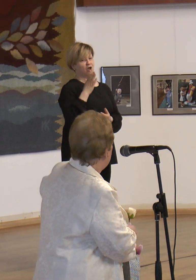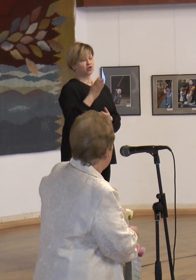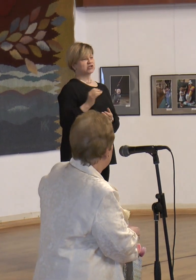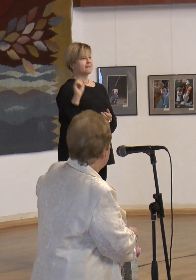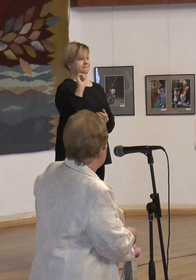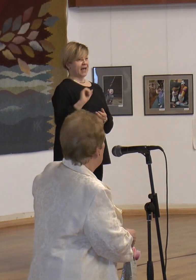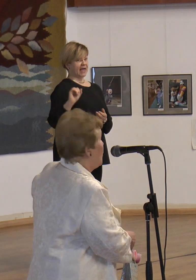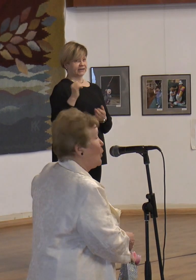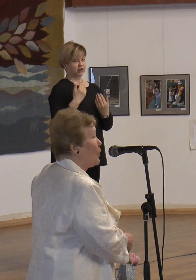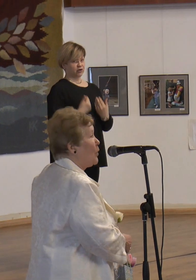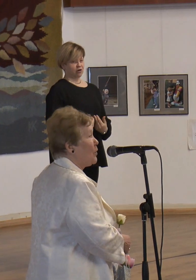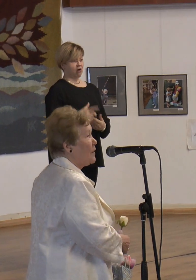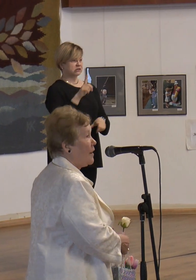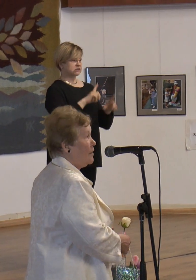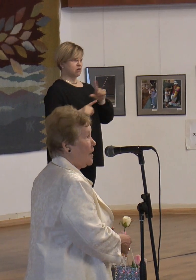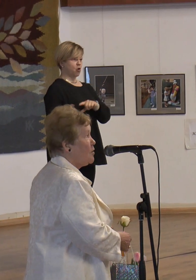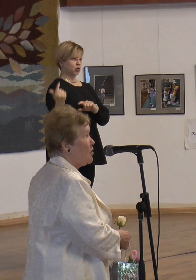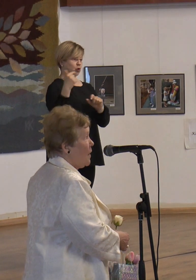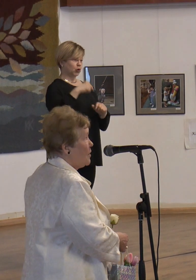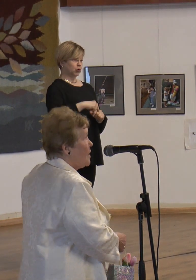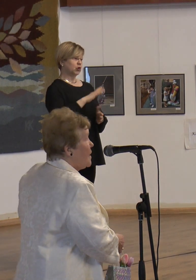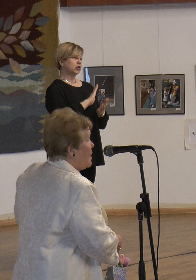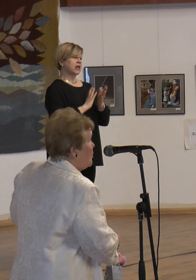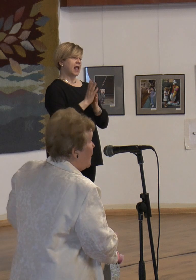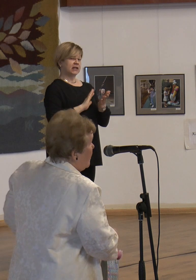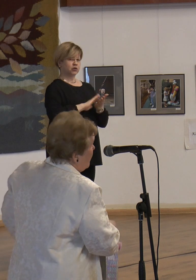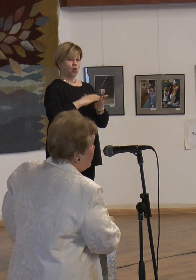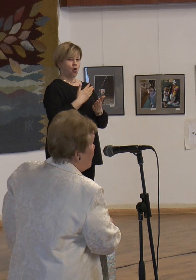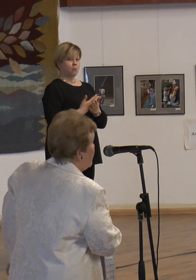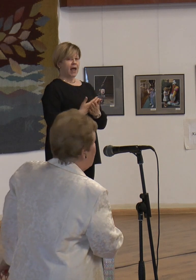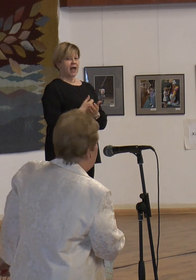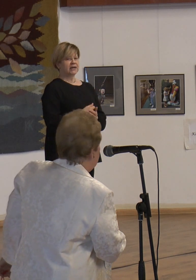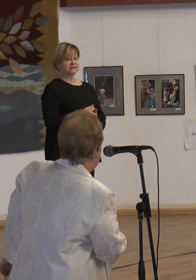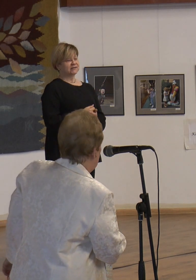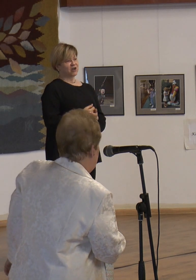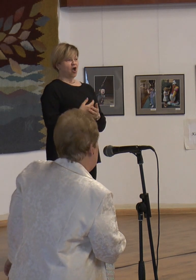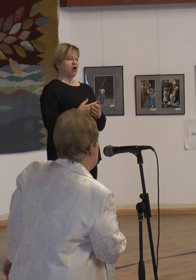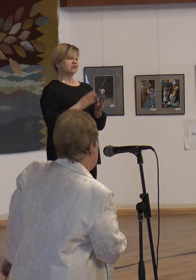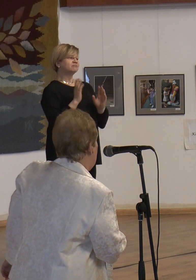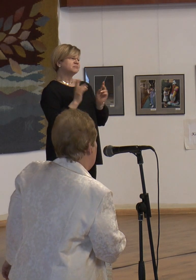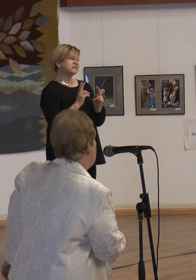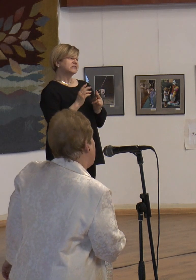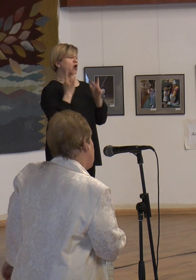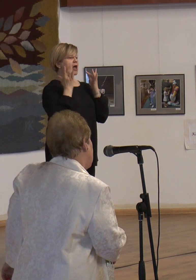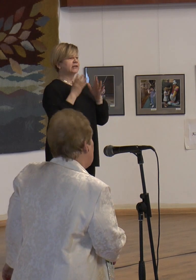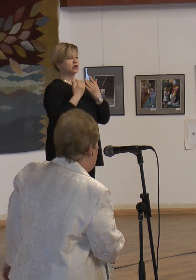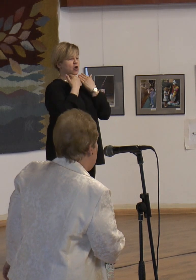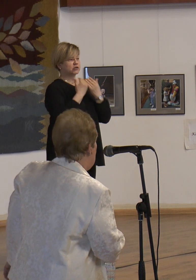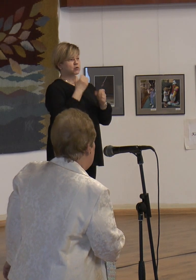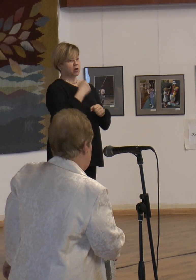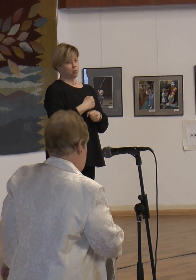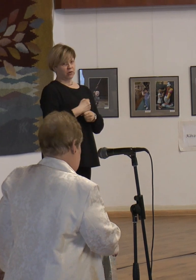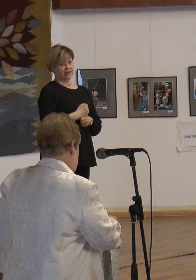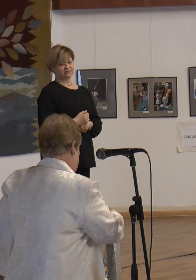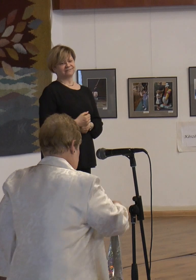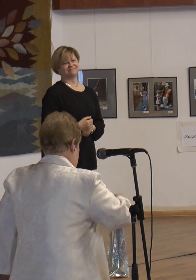Mária, Szolnokról jöttek Jeltormács, és ebben a cseppék is ajándékkal köszönjük meg a